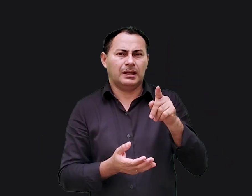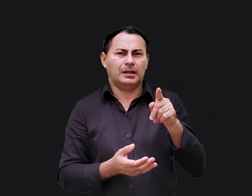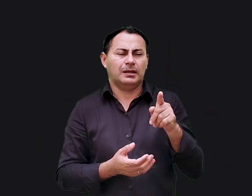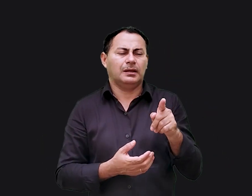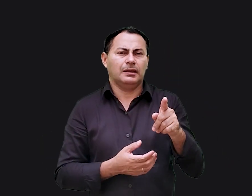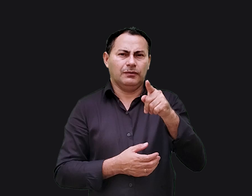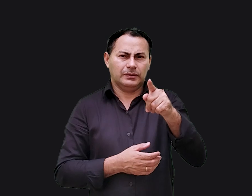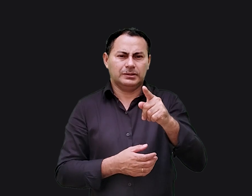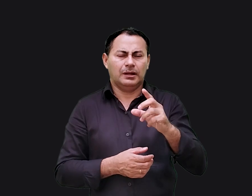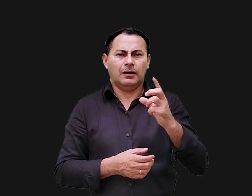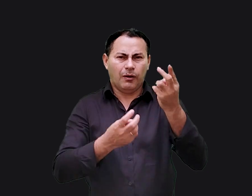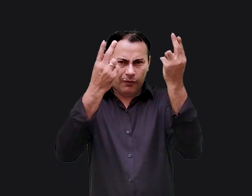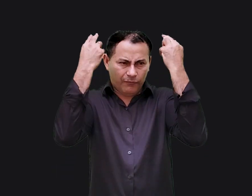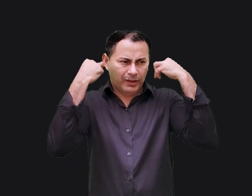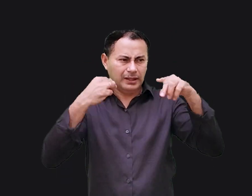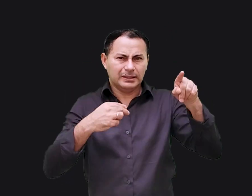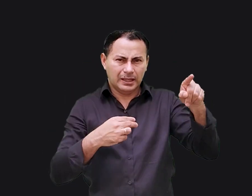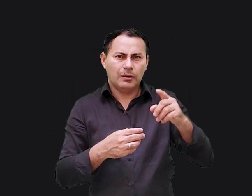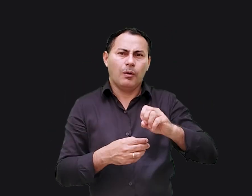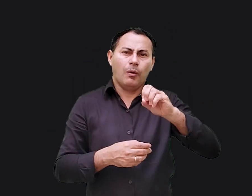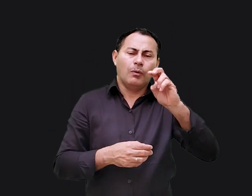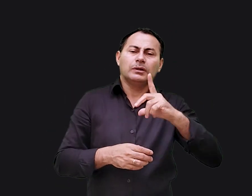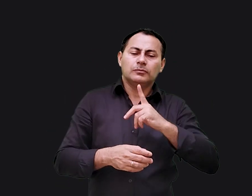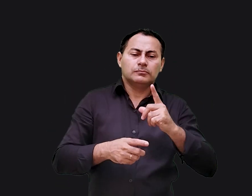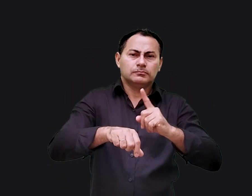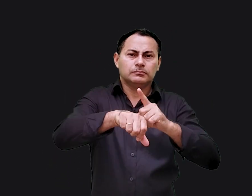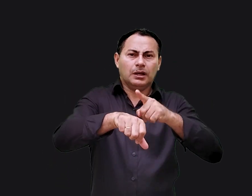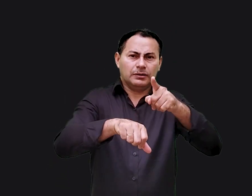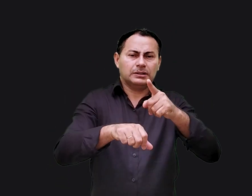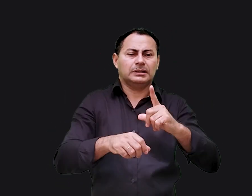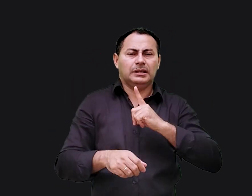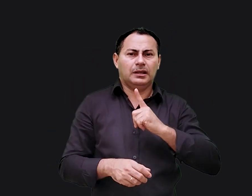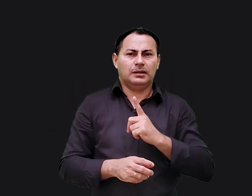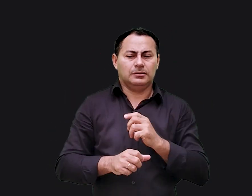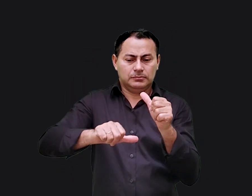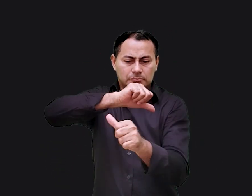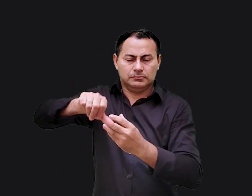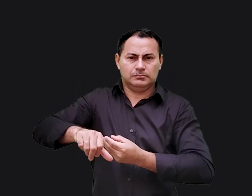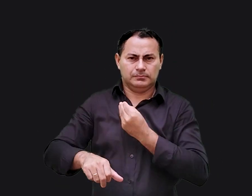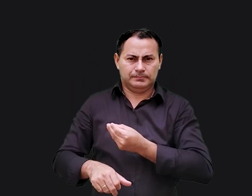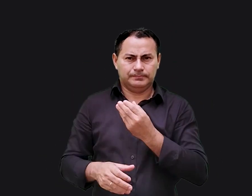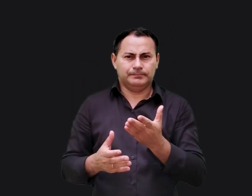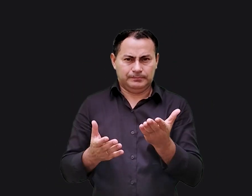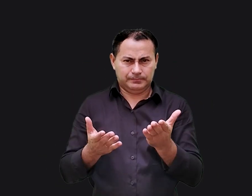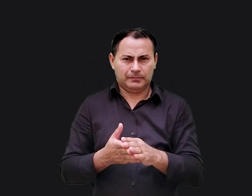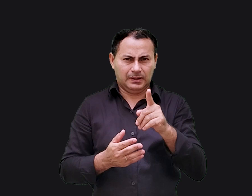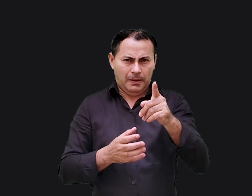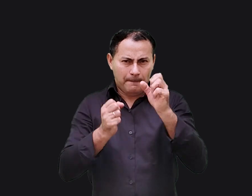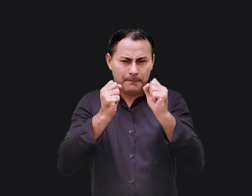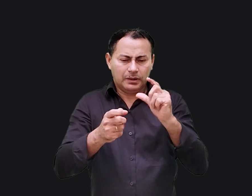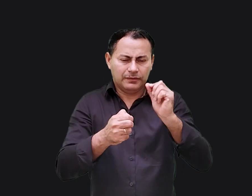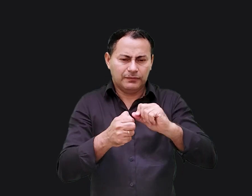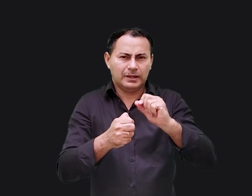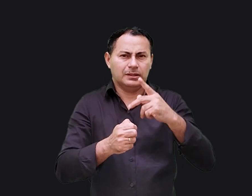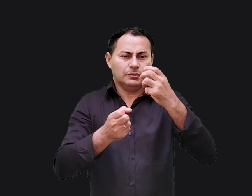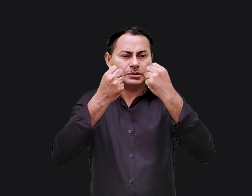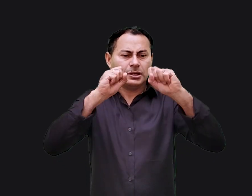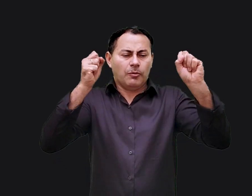de que você era uma ovelha dele? Houve ocasiões em que você teve que ser restaurado? Você pode fazer do